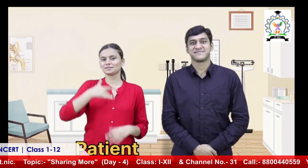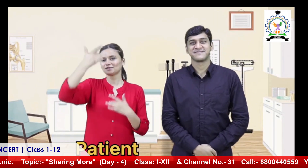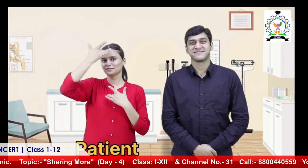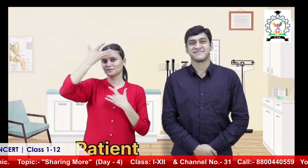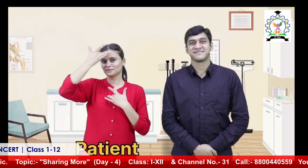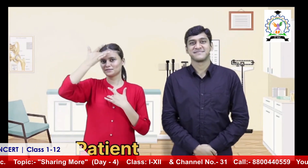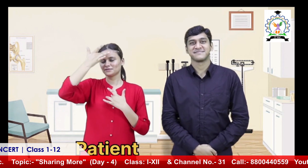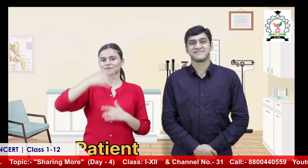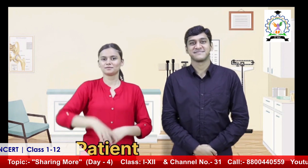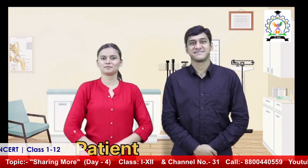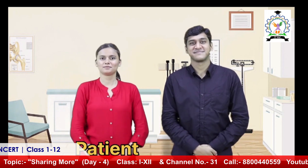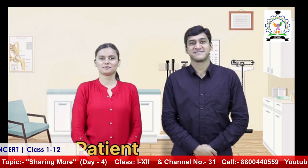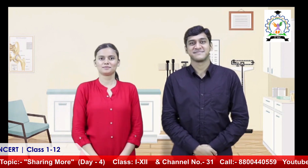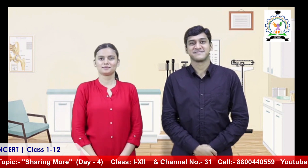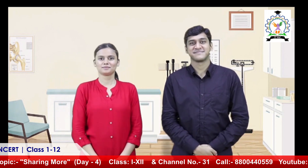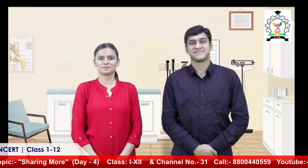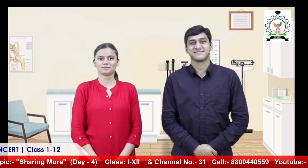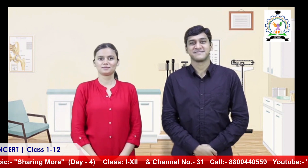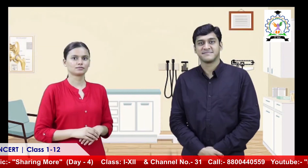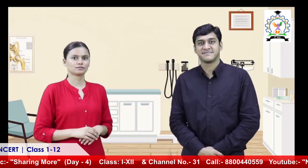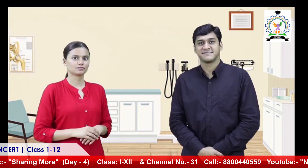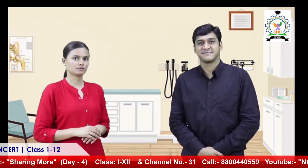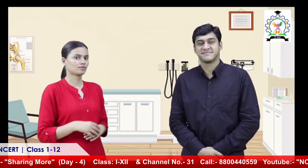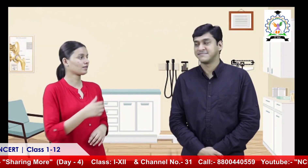और मैं हूँ बीमार व्यक्ति।